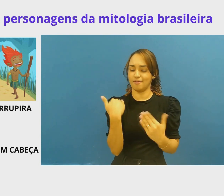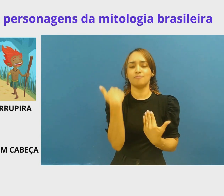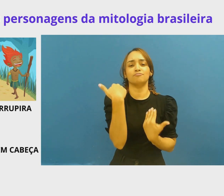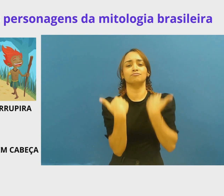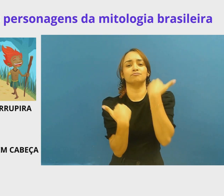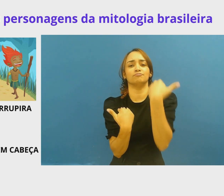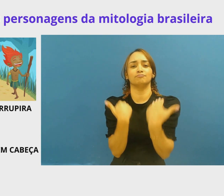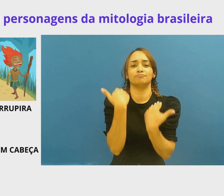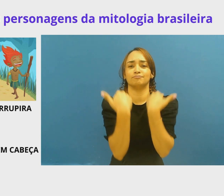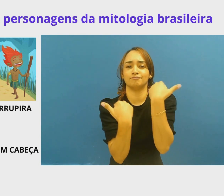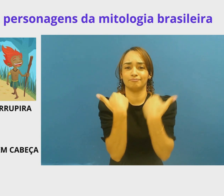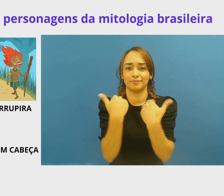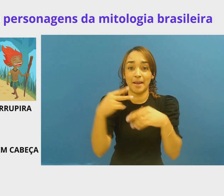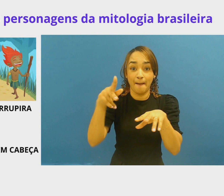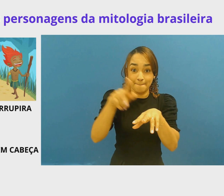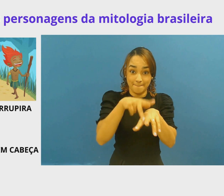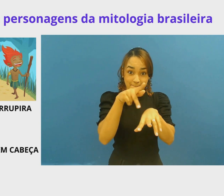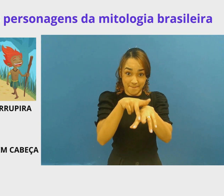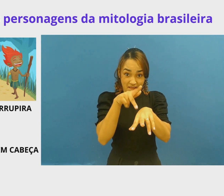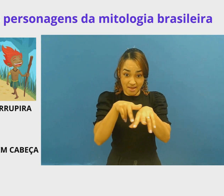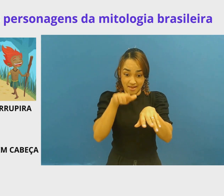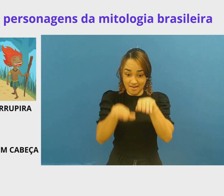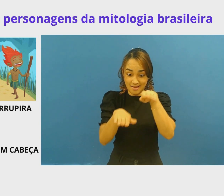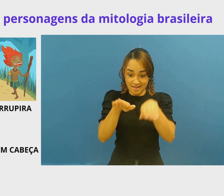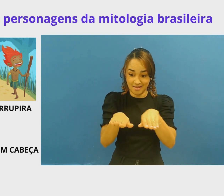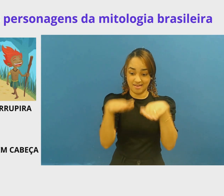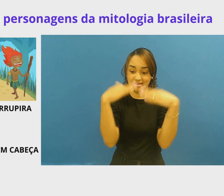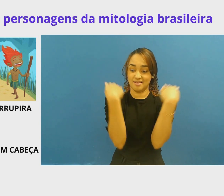aos nossos, são virados para trás.